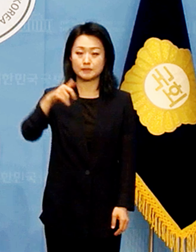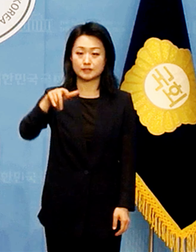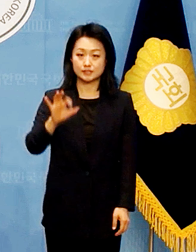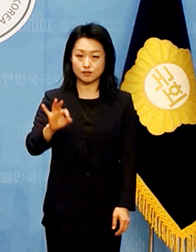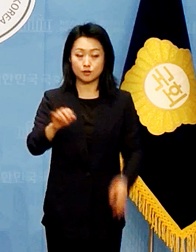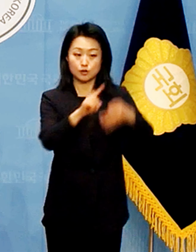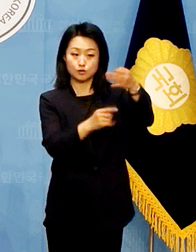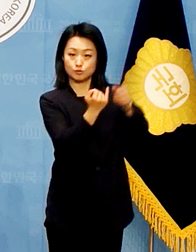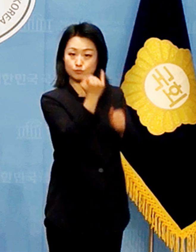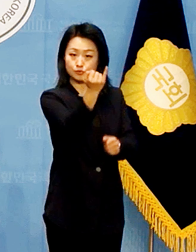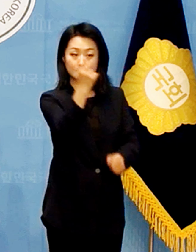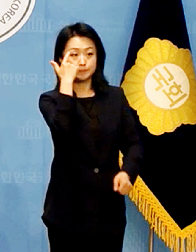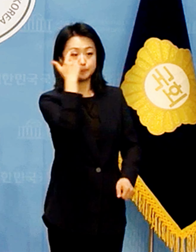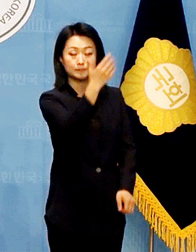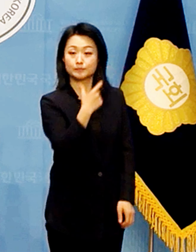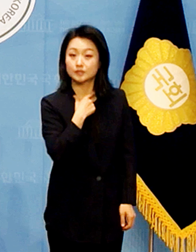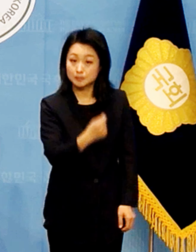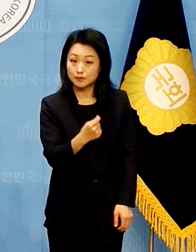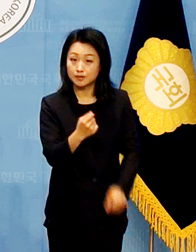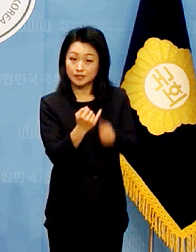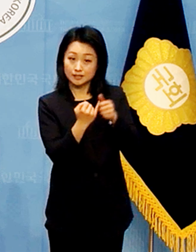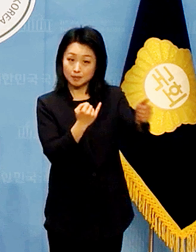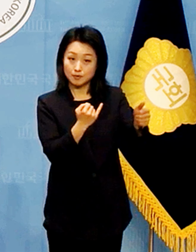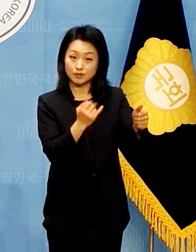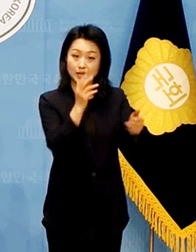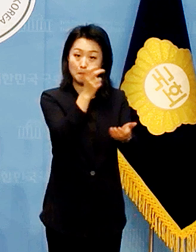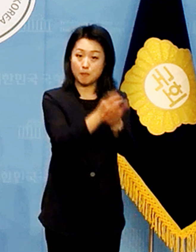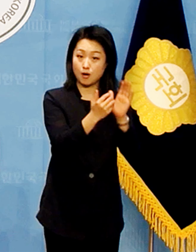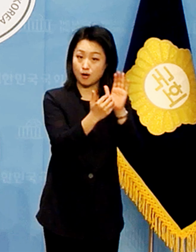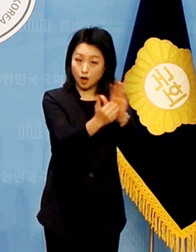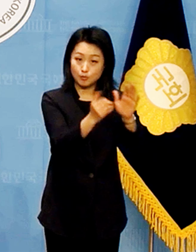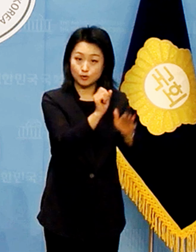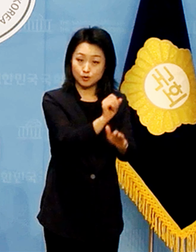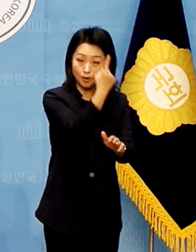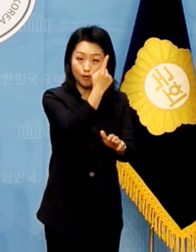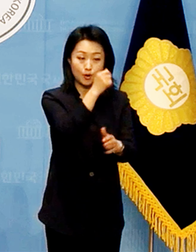김건희 여사에게 묻습니다. 남편의 거부권이 면죄부입니까?